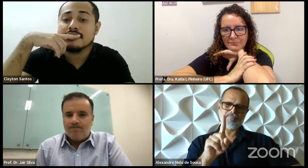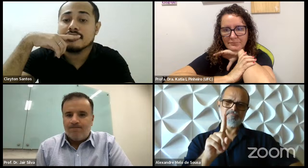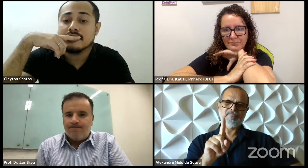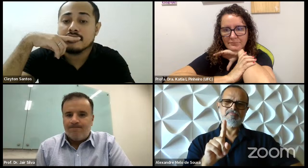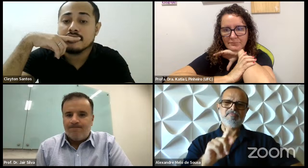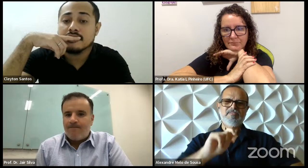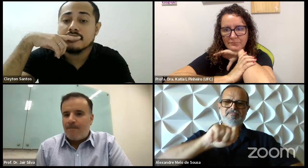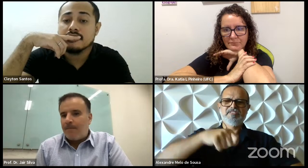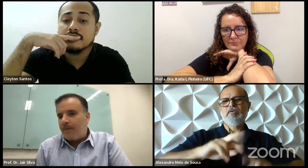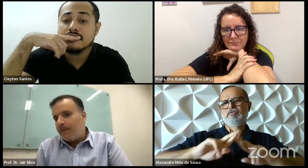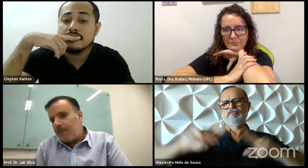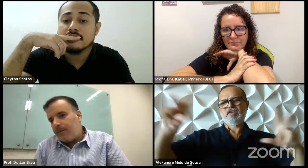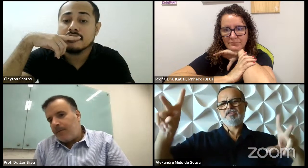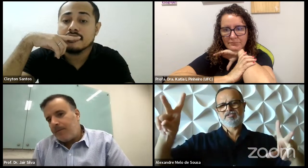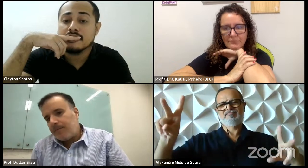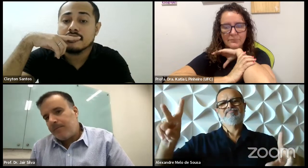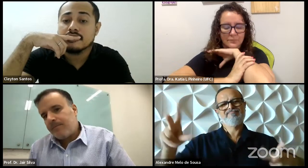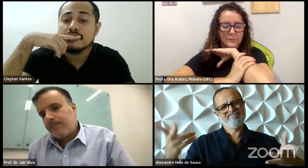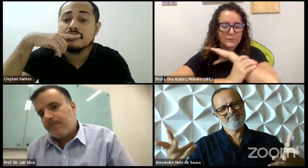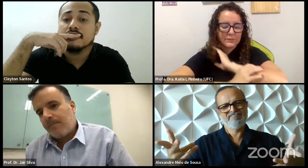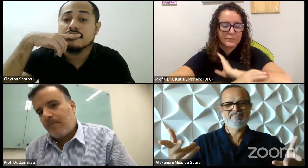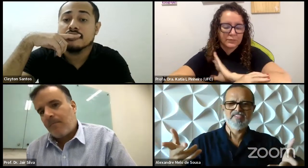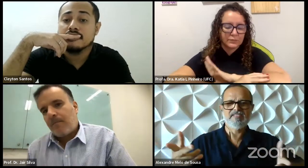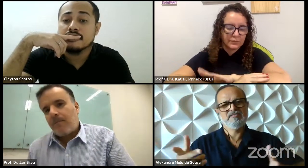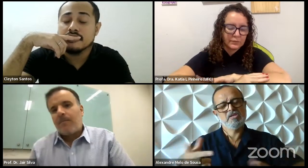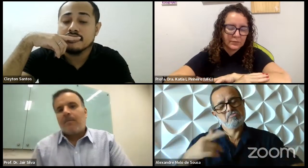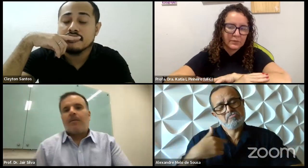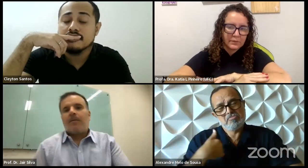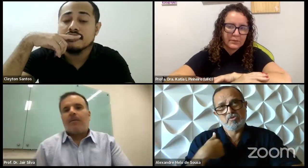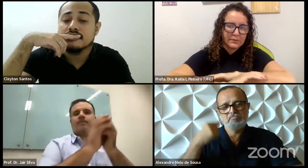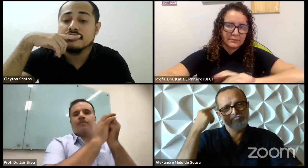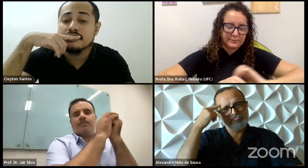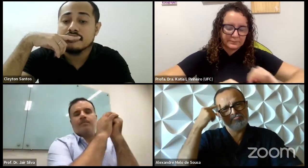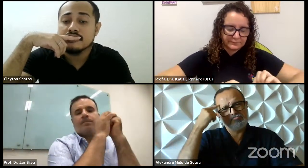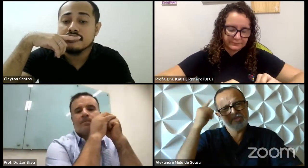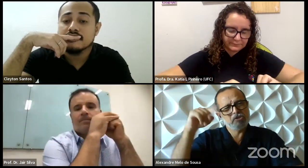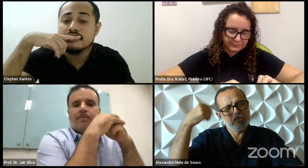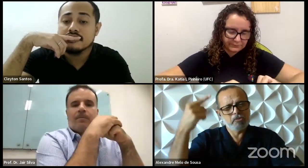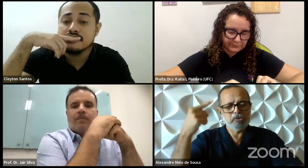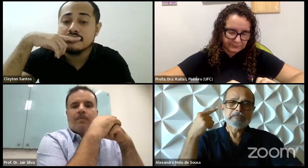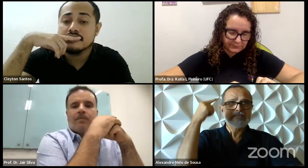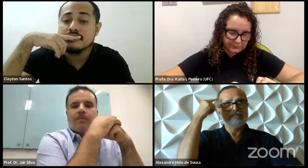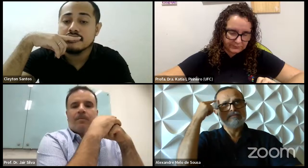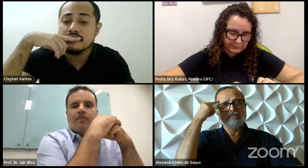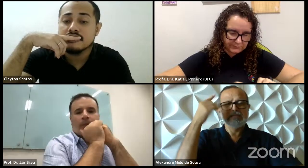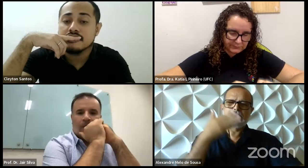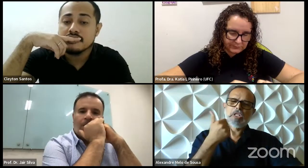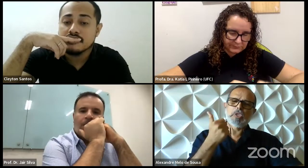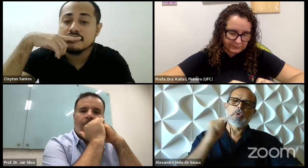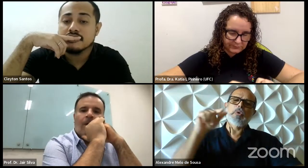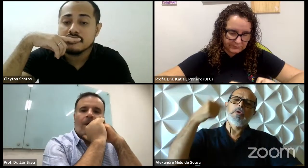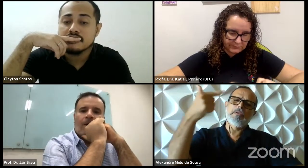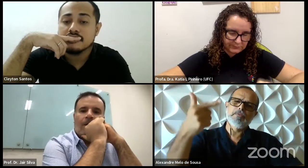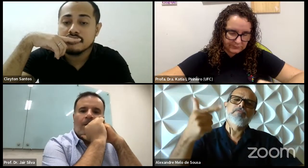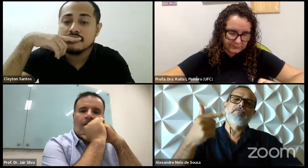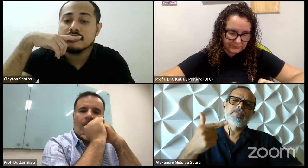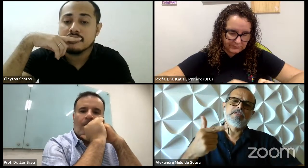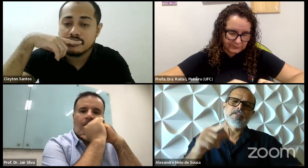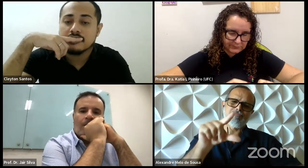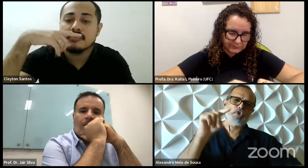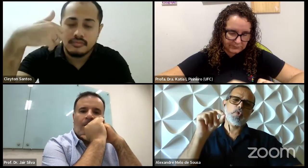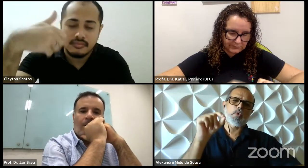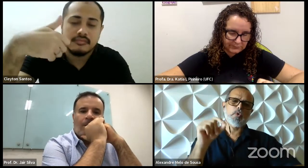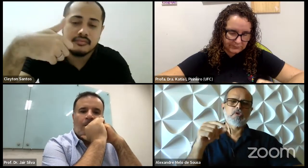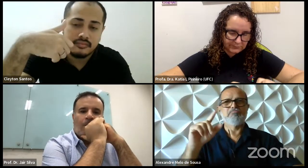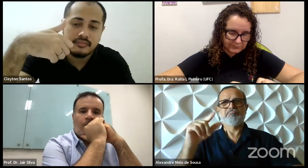Porque você falou, ah, mas pode ser uma variação. Só que para mim também, eu acho que nesse contexto não seria